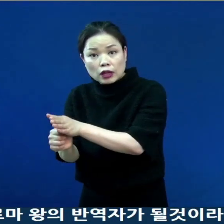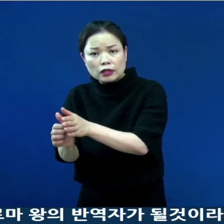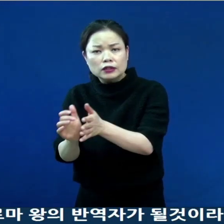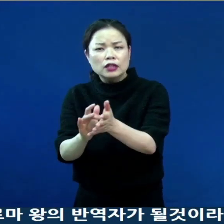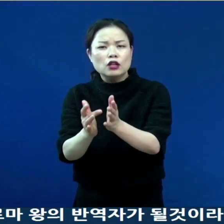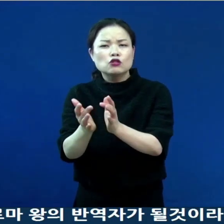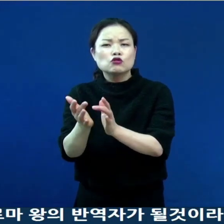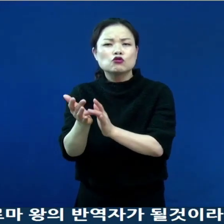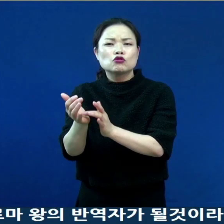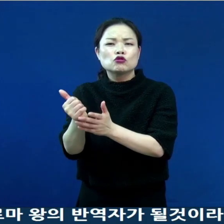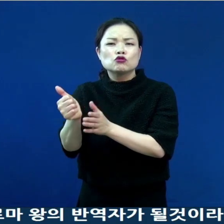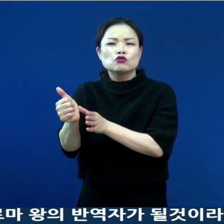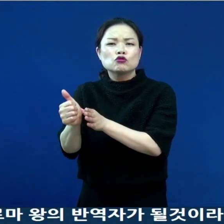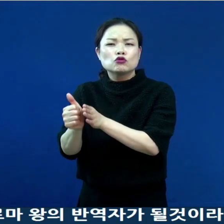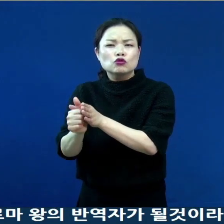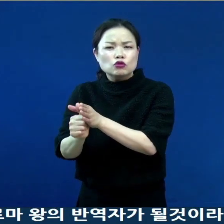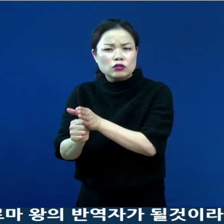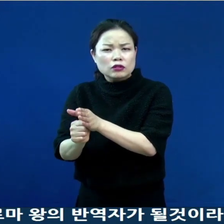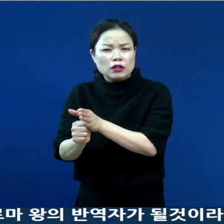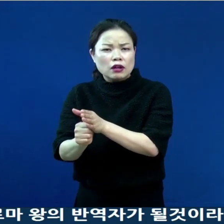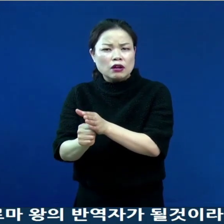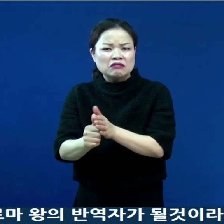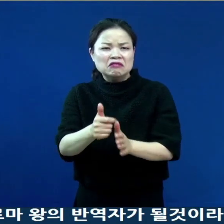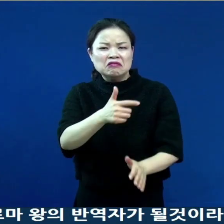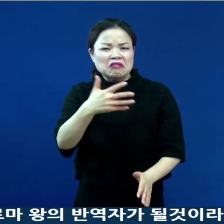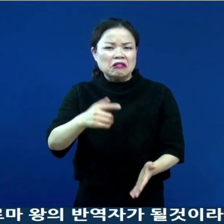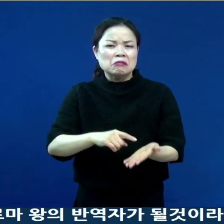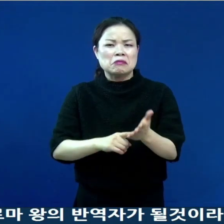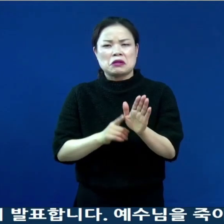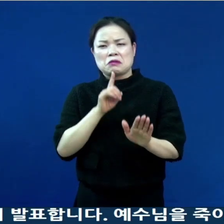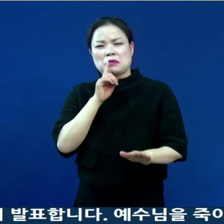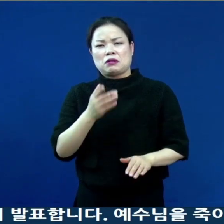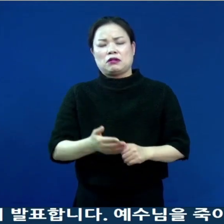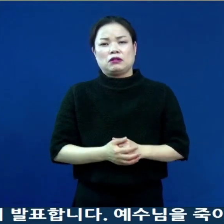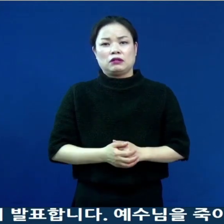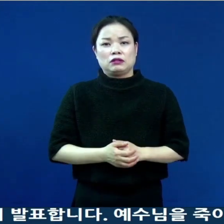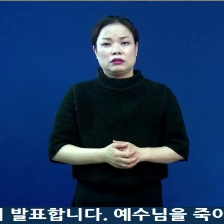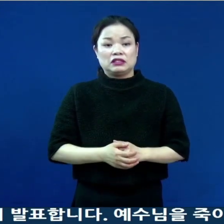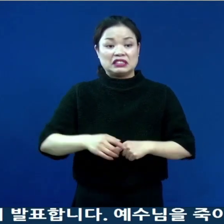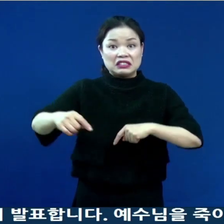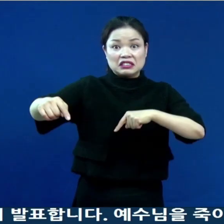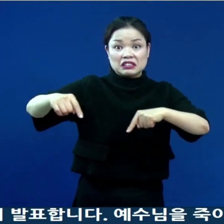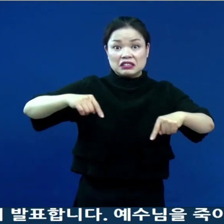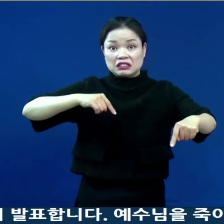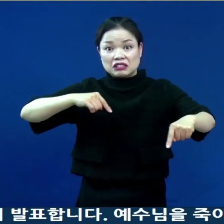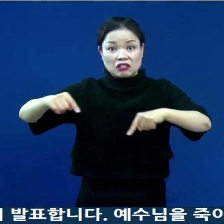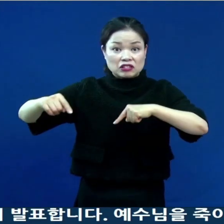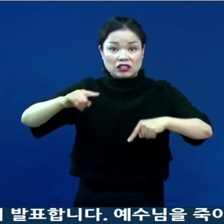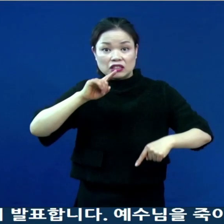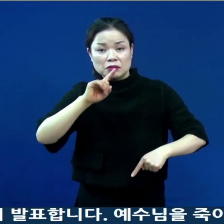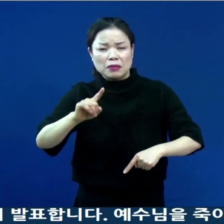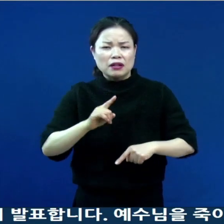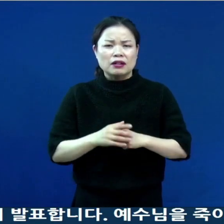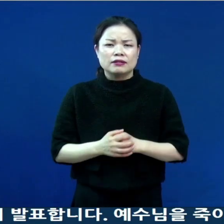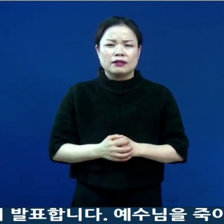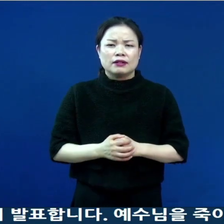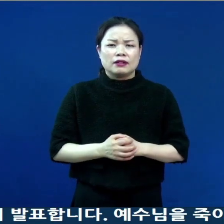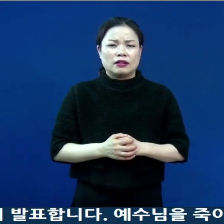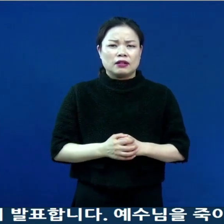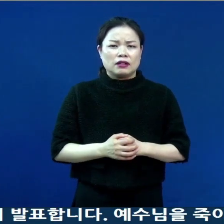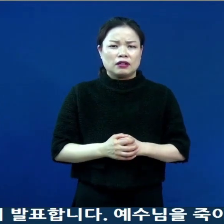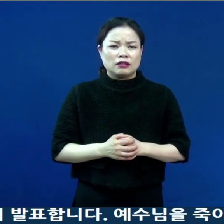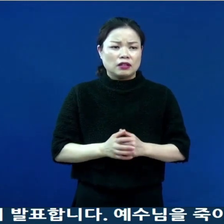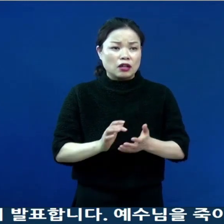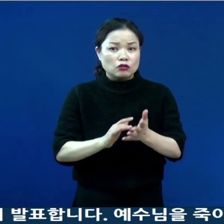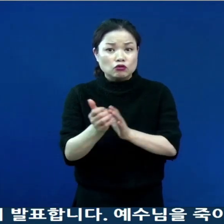예수 죽이자는 얘기를 이렇게 아주 거창하게 해대고 있는 겁니다. 정치가들이 하는 프레임이죠. 예수